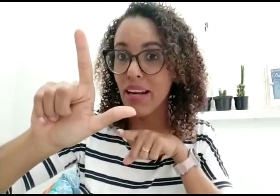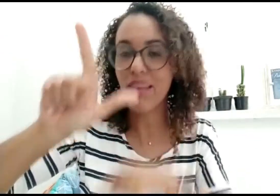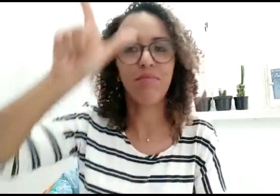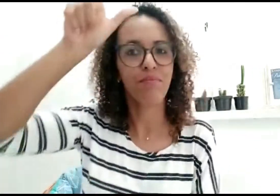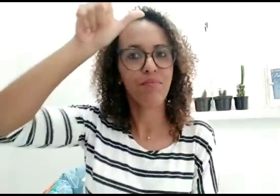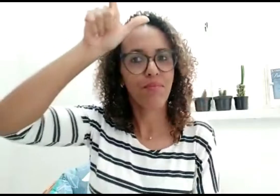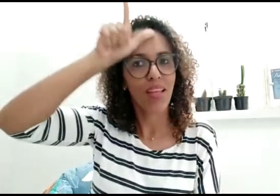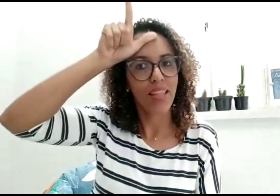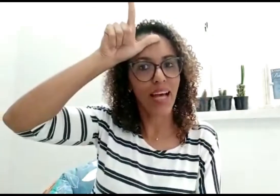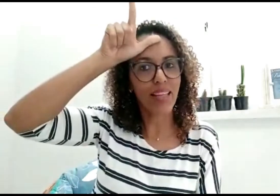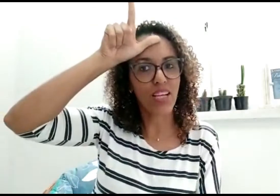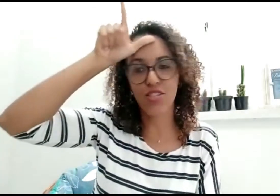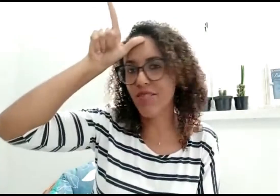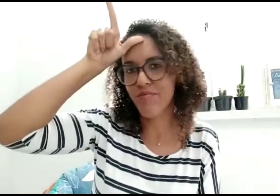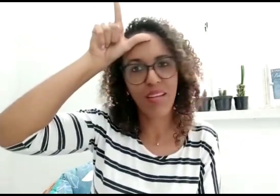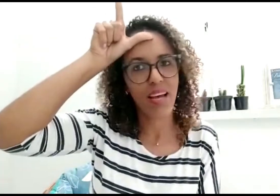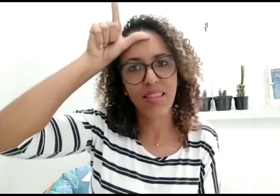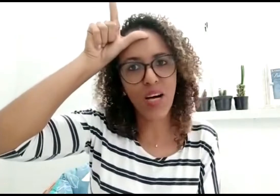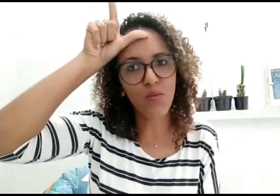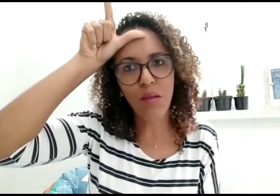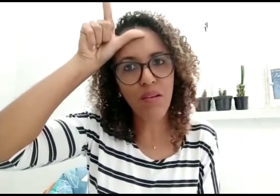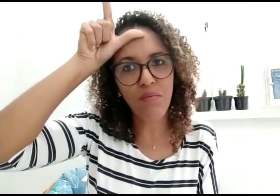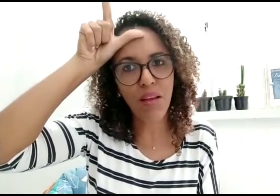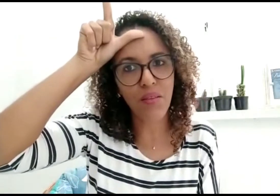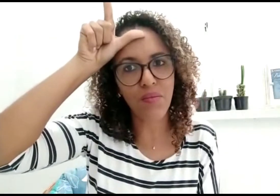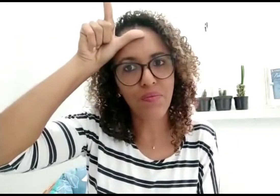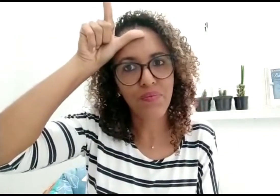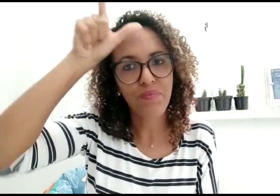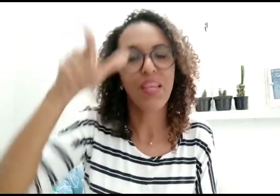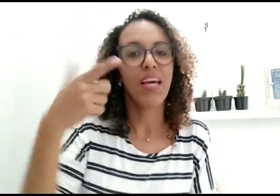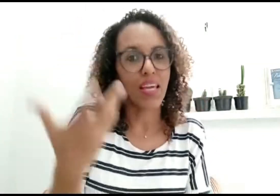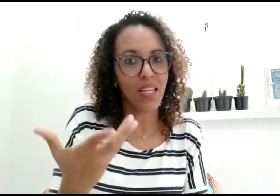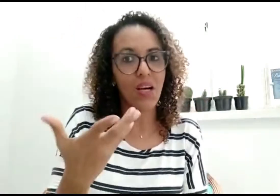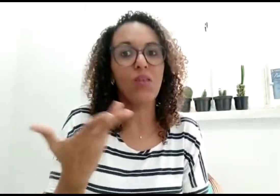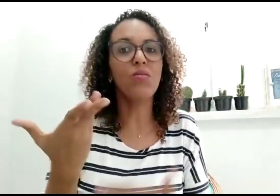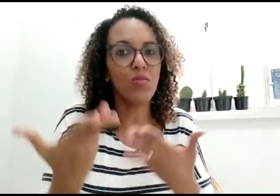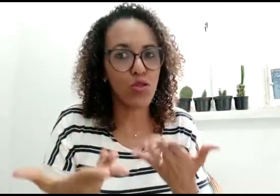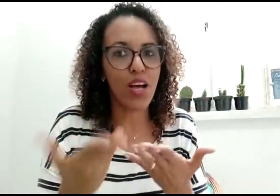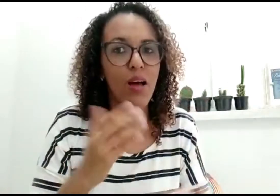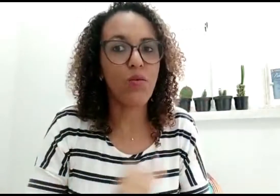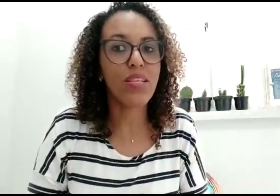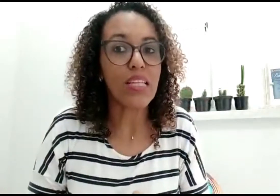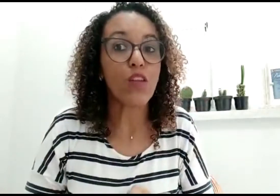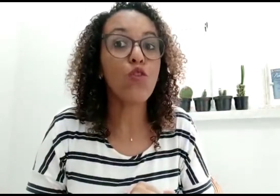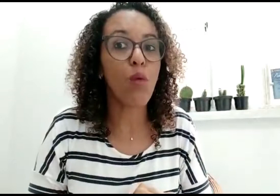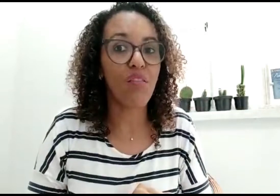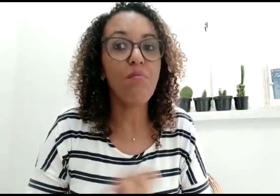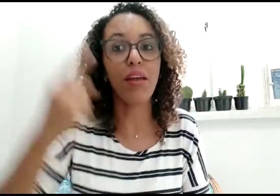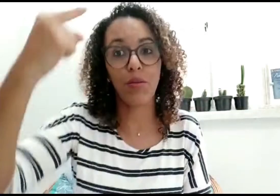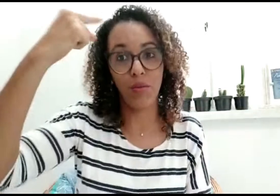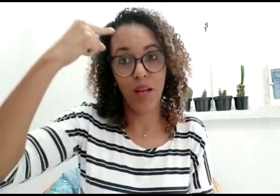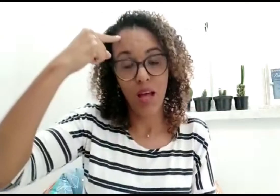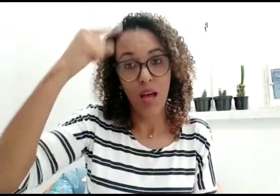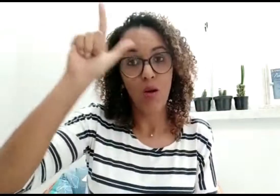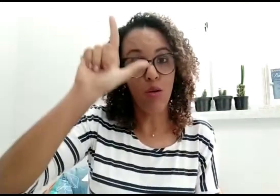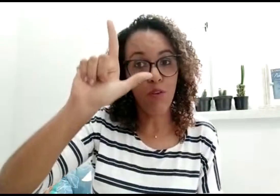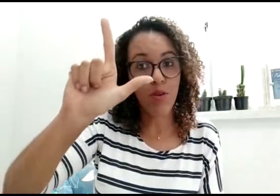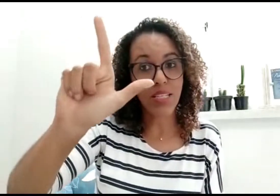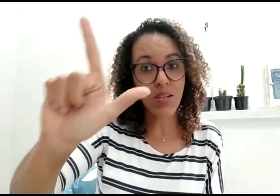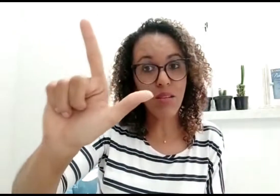L, na testa, não tem movimento. Então, já é o sentido do movimento. Configuração de